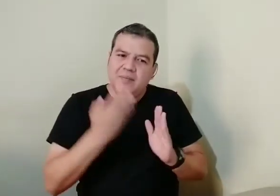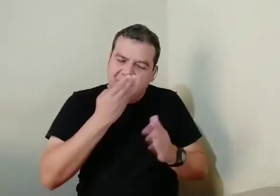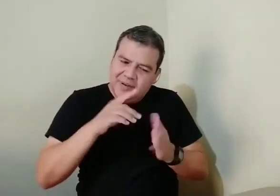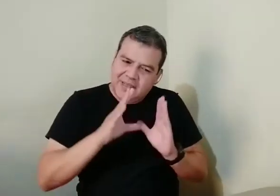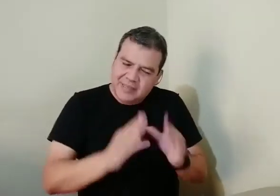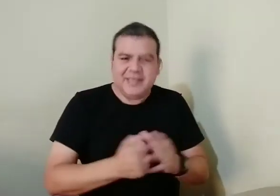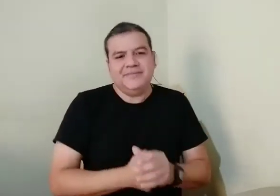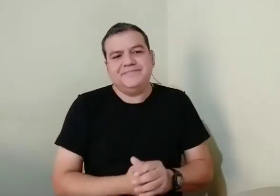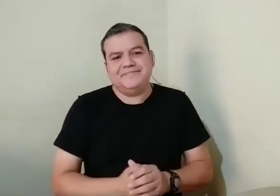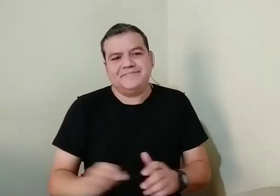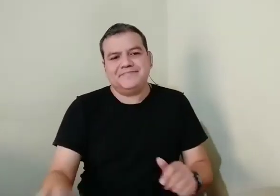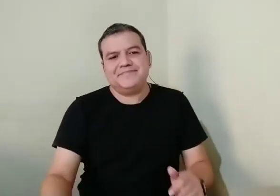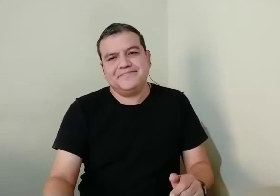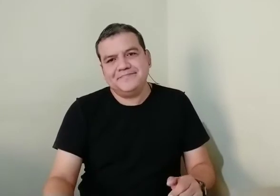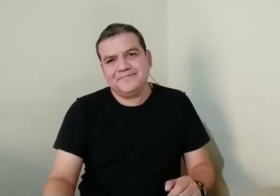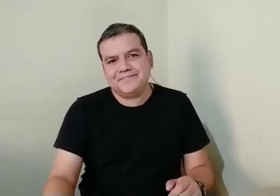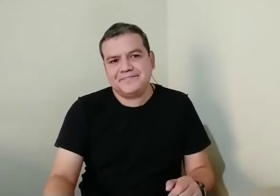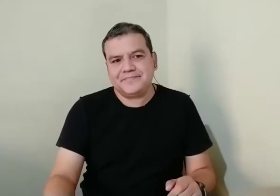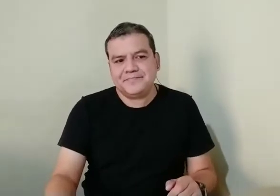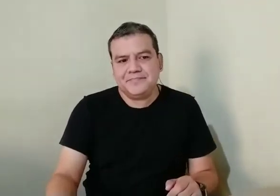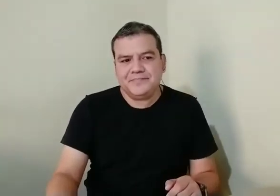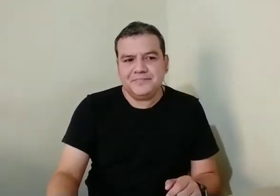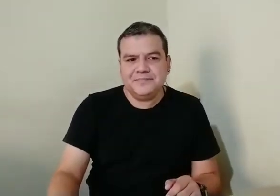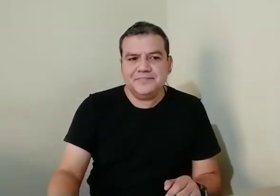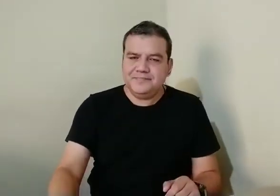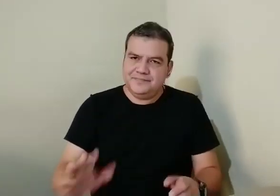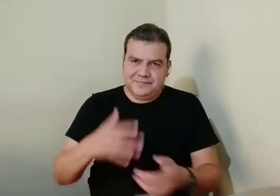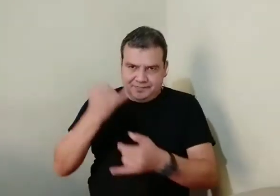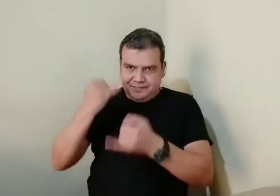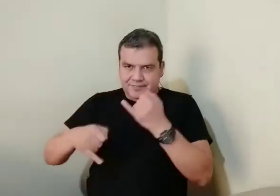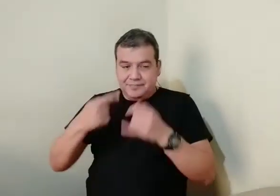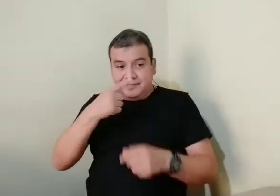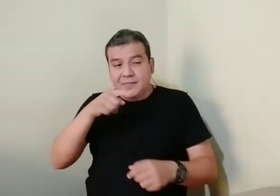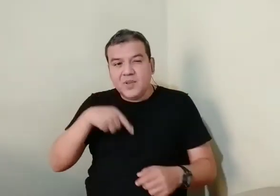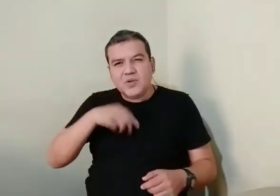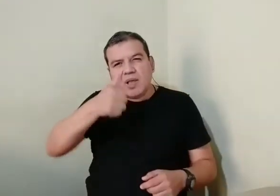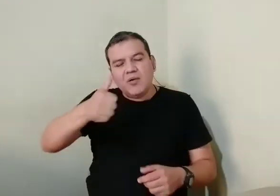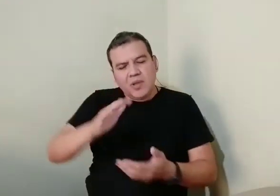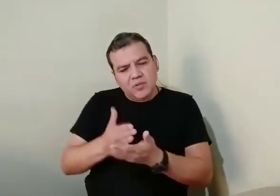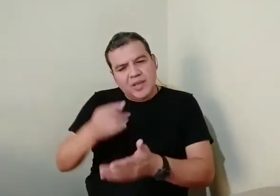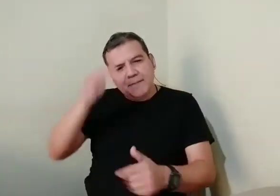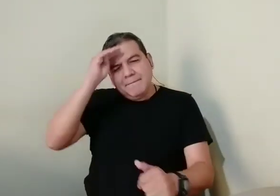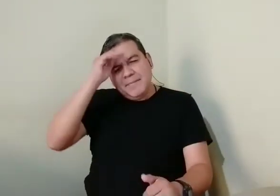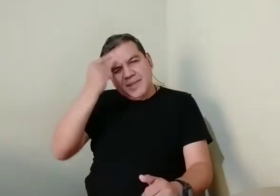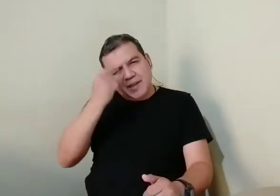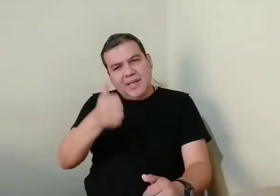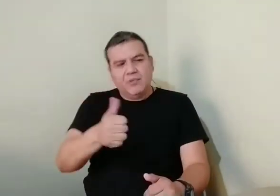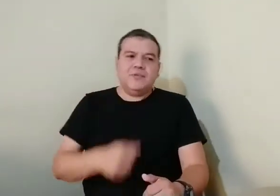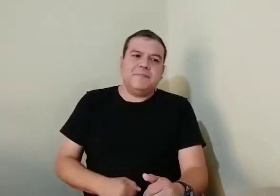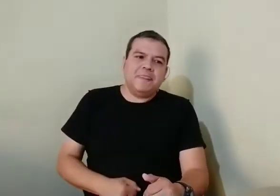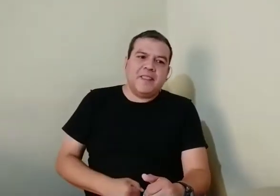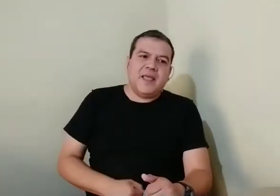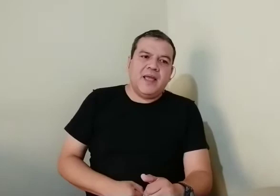niño, como asimismo de la ulterior, y por eso ambos